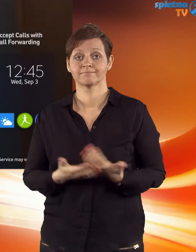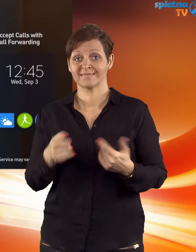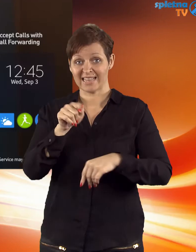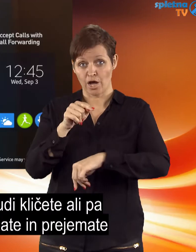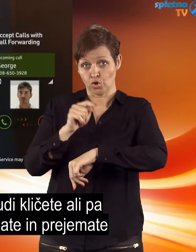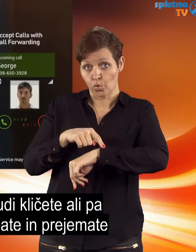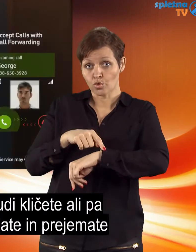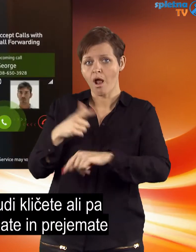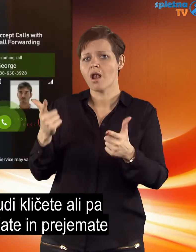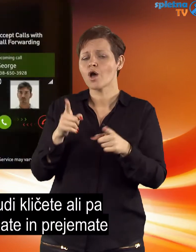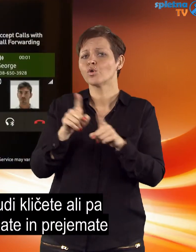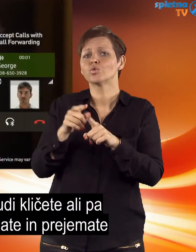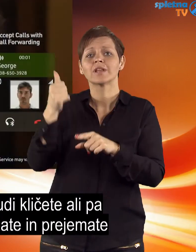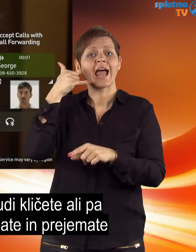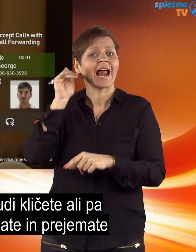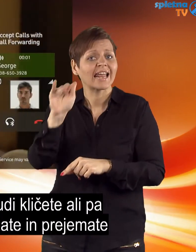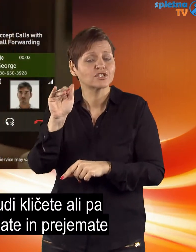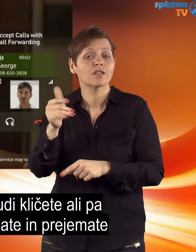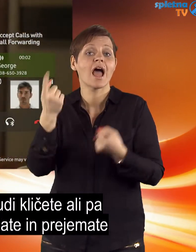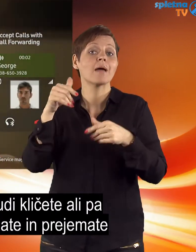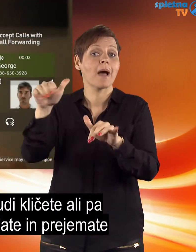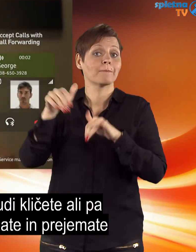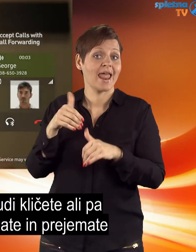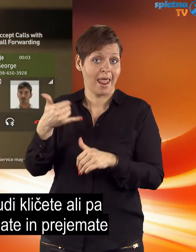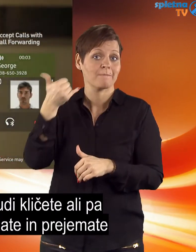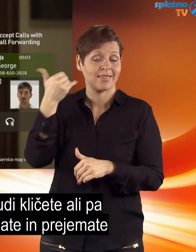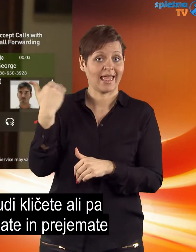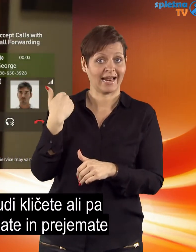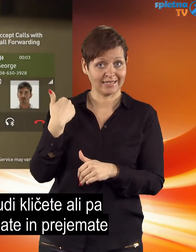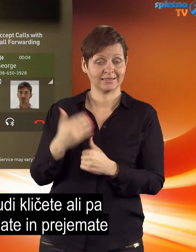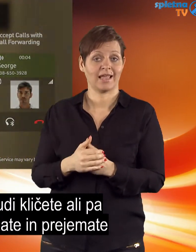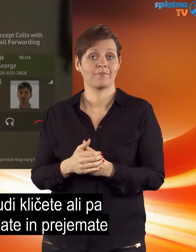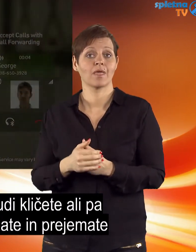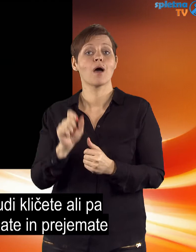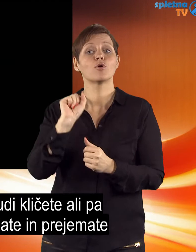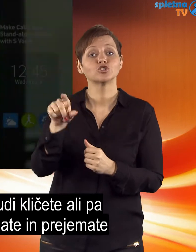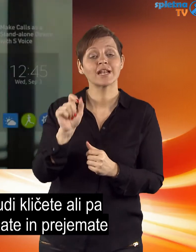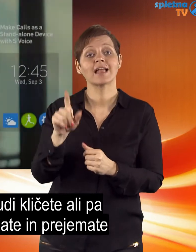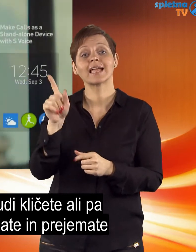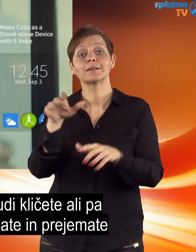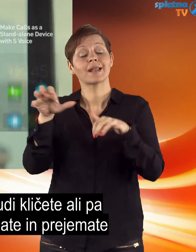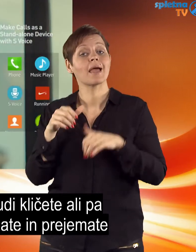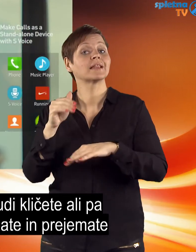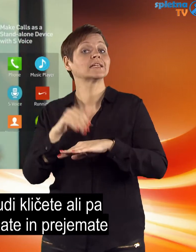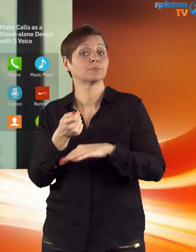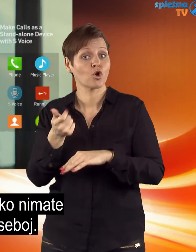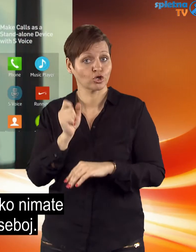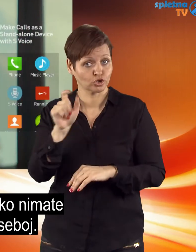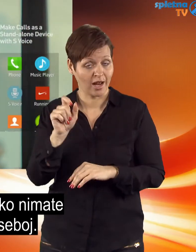S takšno uro lahko tudi kličete ali pa prejemate klice, pošiljate in prejemate sporočila, tudi ko nimate telefona